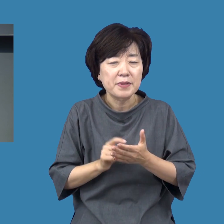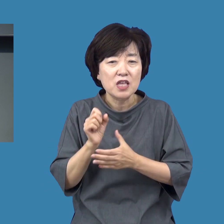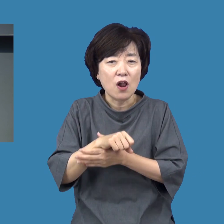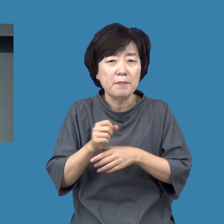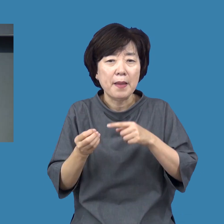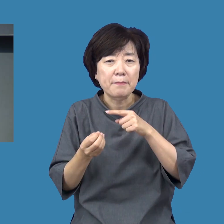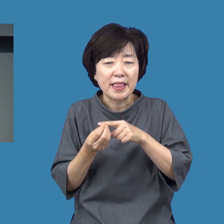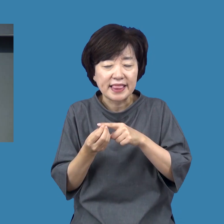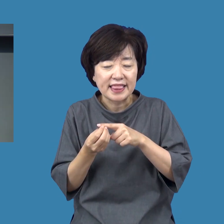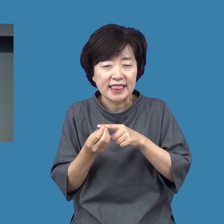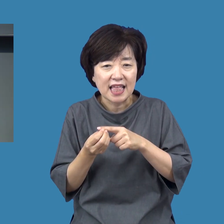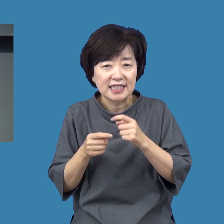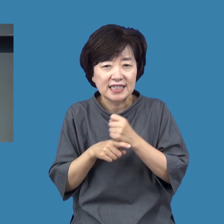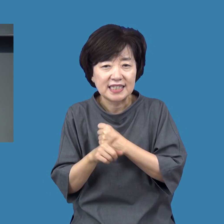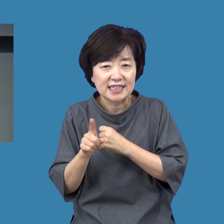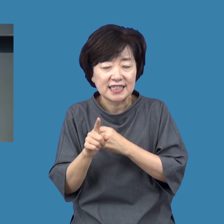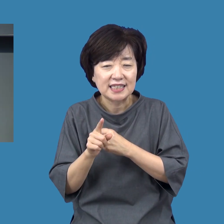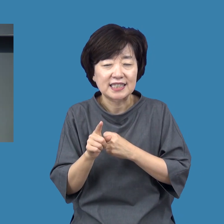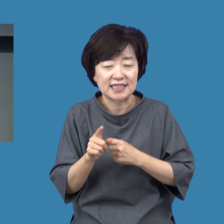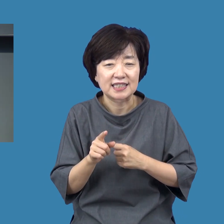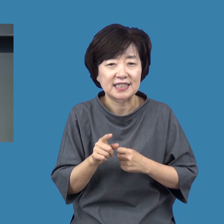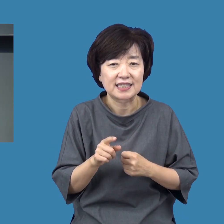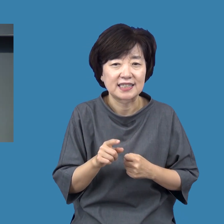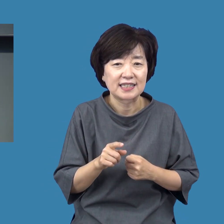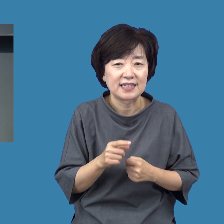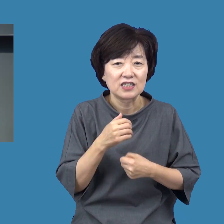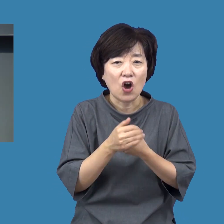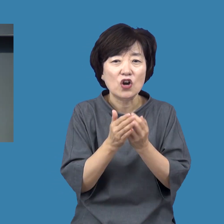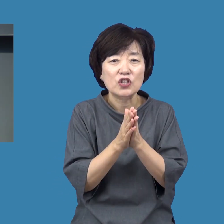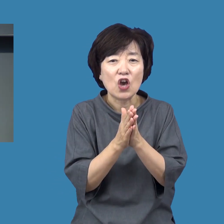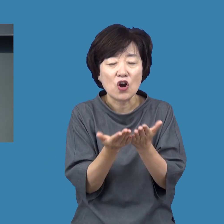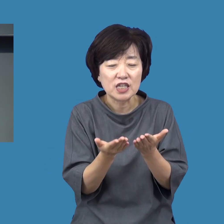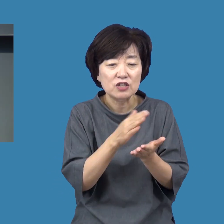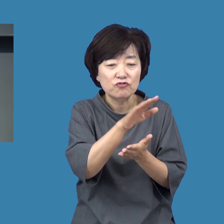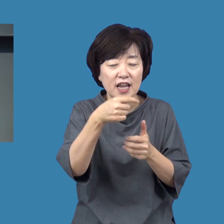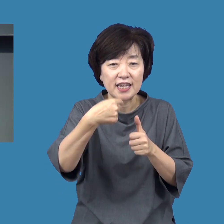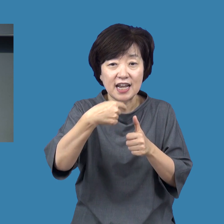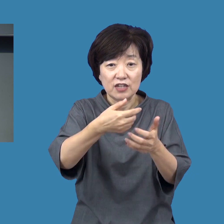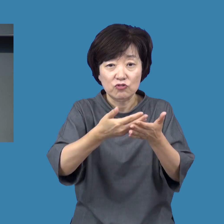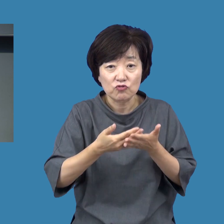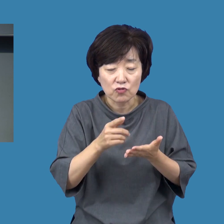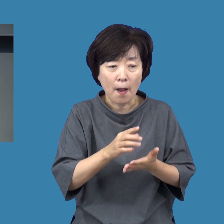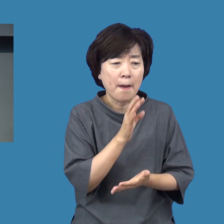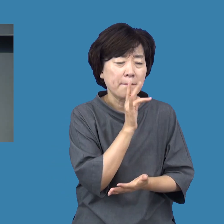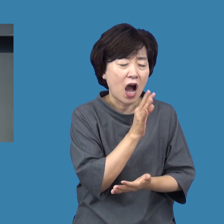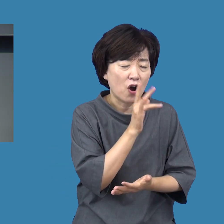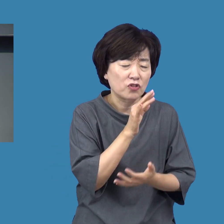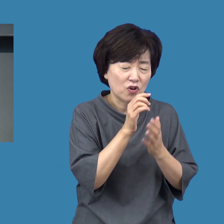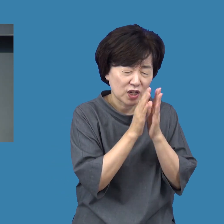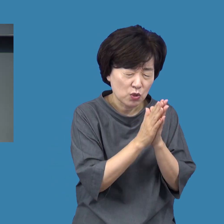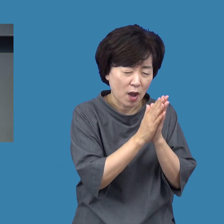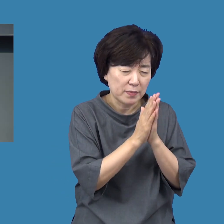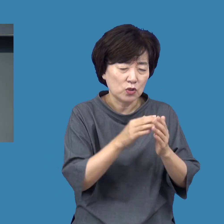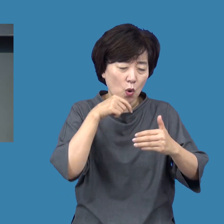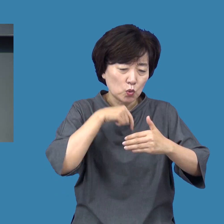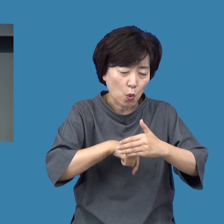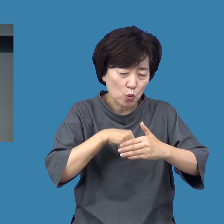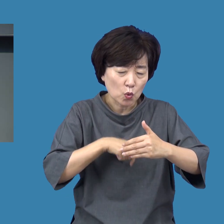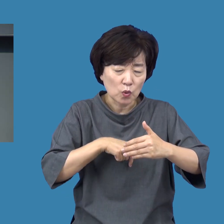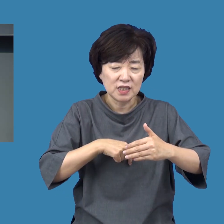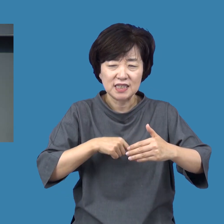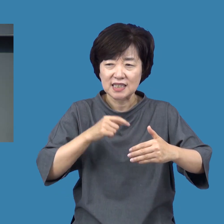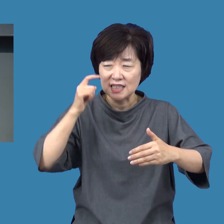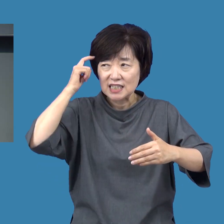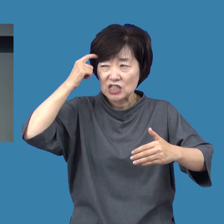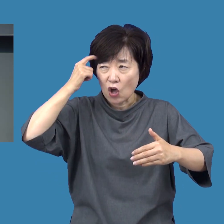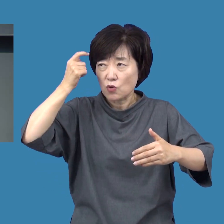그거하고 다른 얘기인데, 하여간 그래서 성경이 우리에게 주고 있는 권면은 뭐냐면 방언으로 기도하면서 속으로는 여러분 이성으로